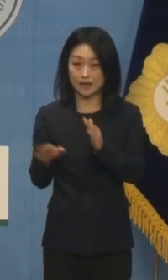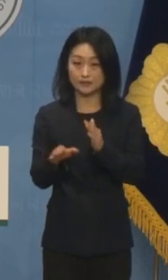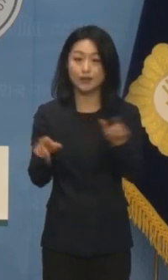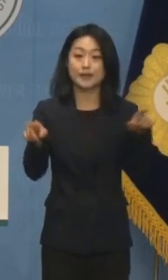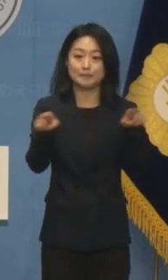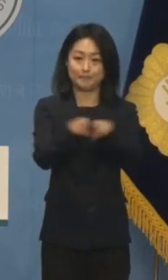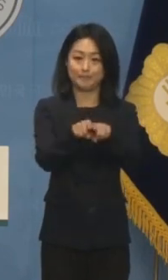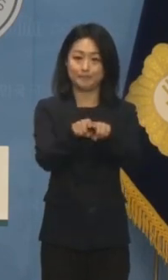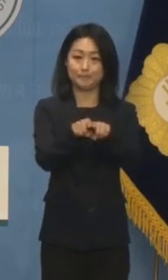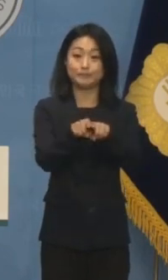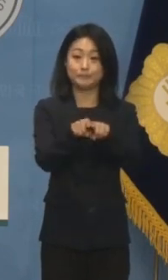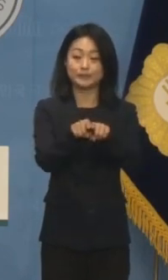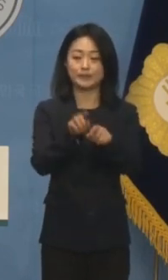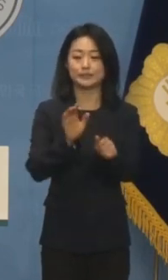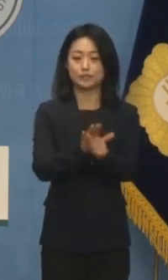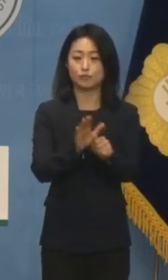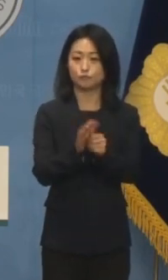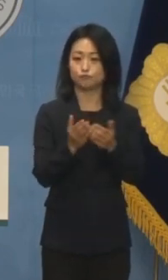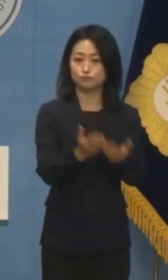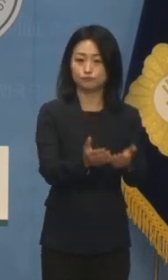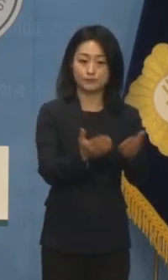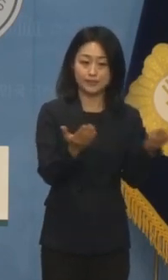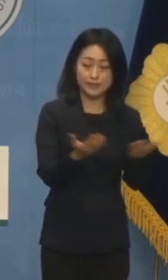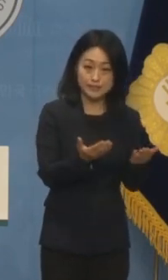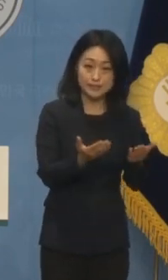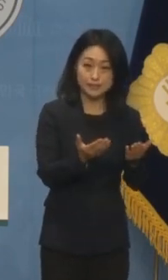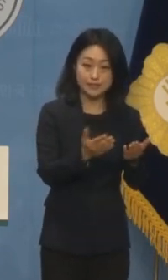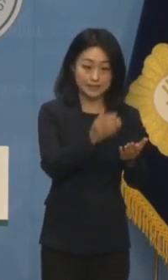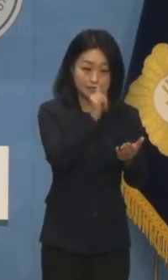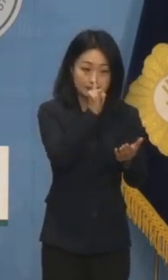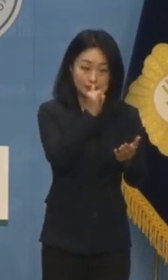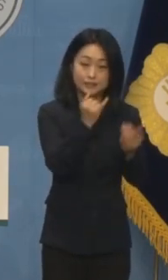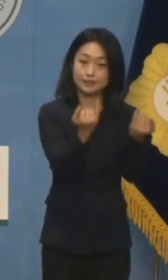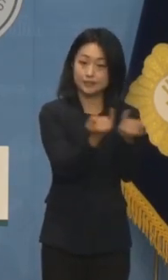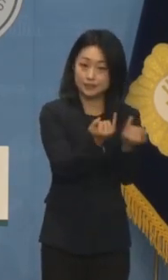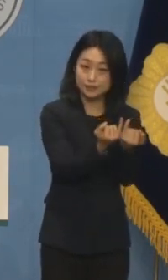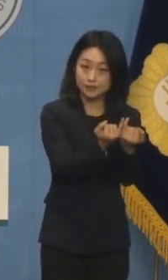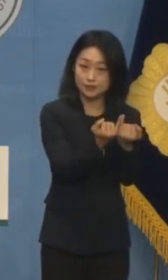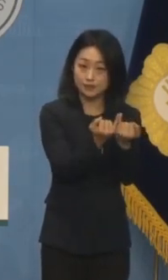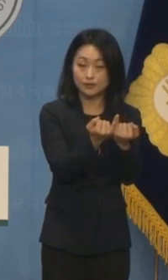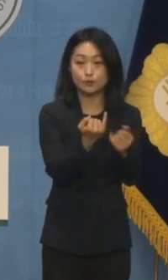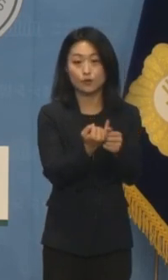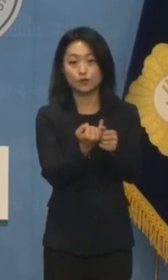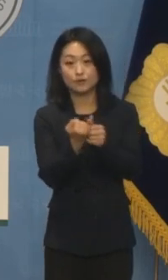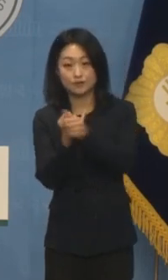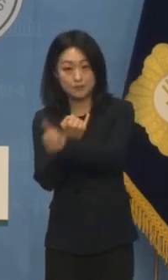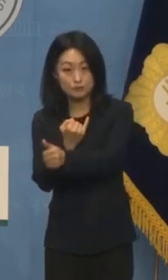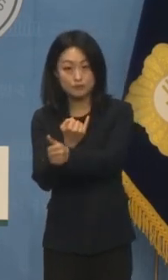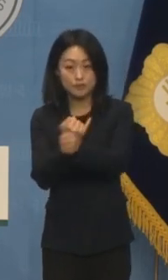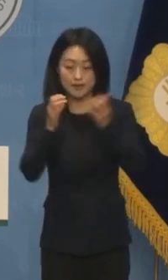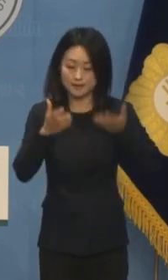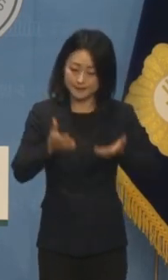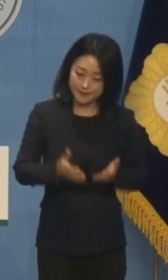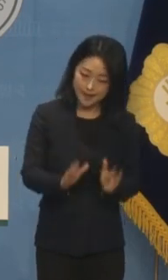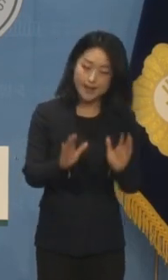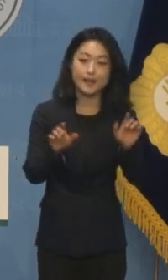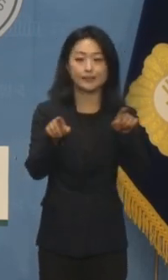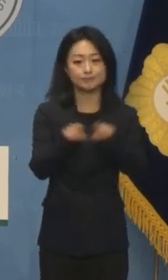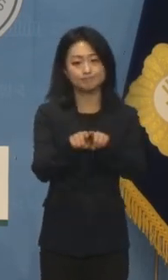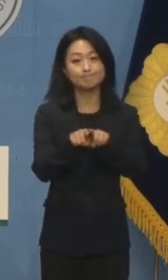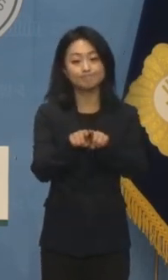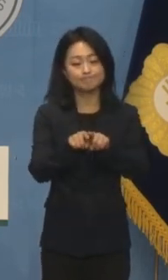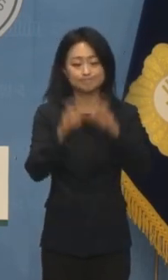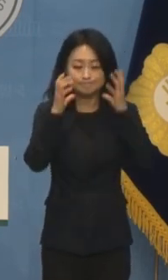대폭 강화해서 일하는 여성과 그 배우자가 마음 편히 아이를 낳고 키울 수 있는 여건과